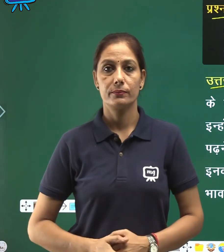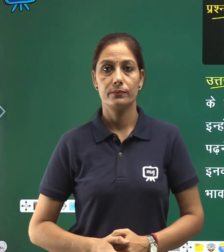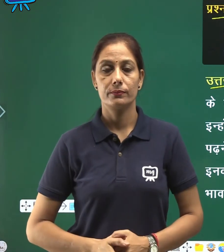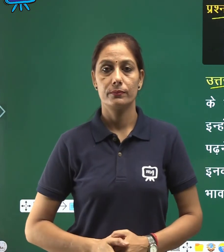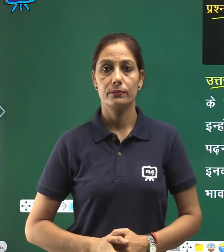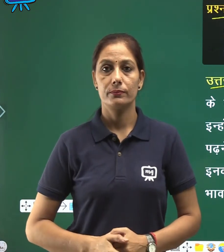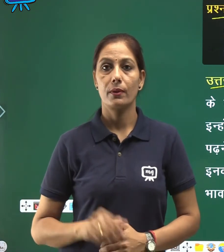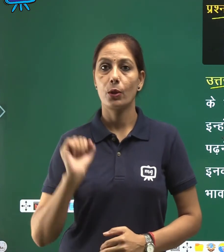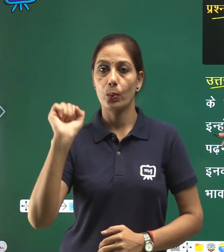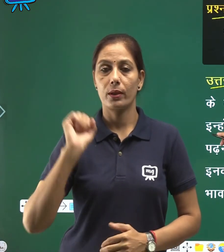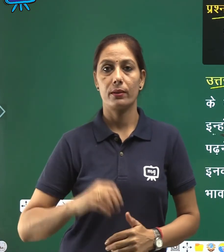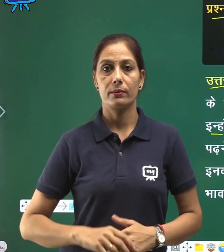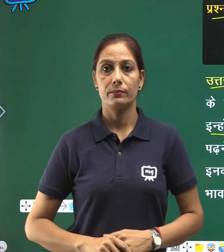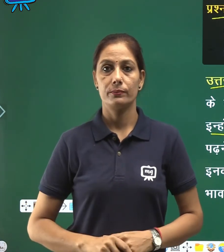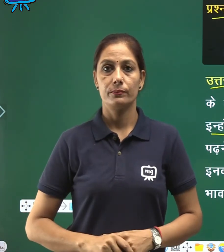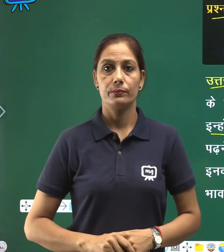इन्होंने